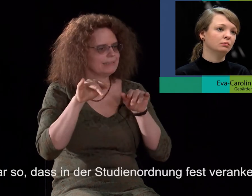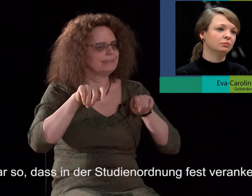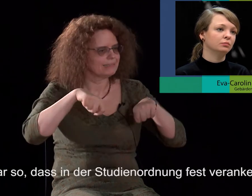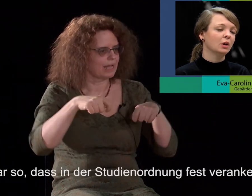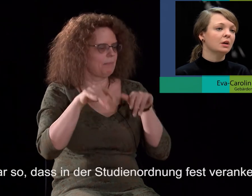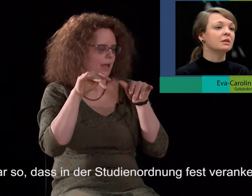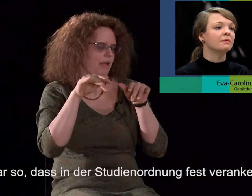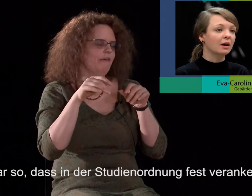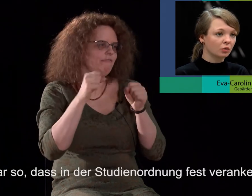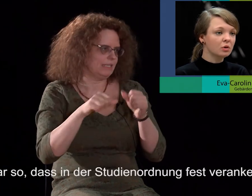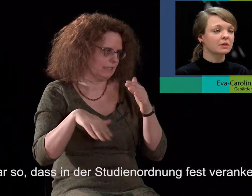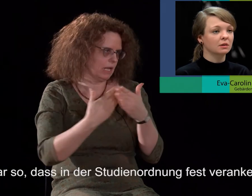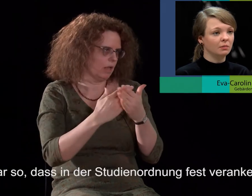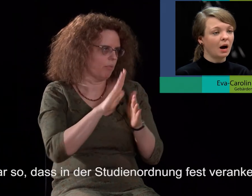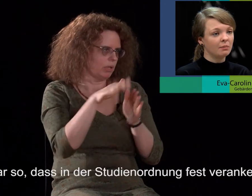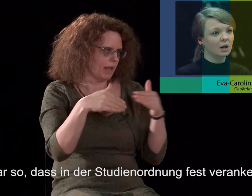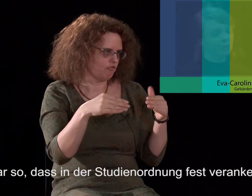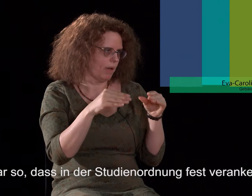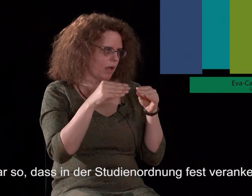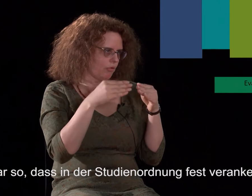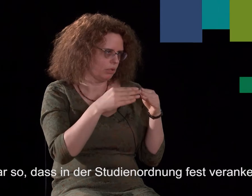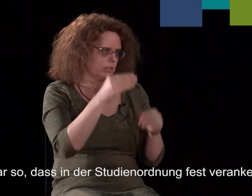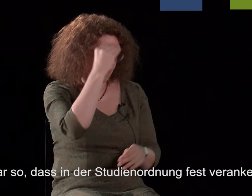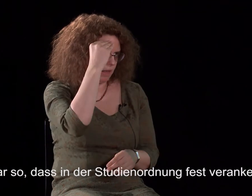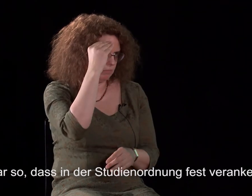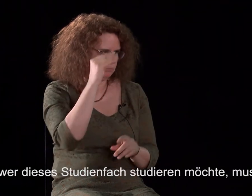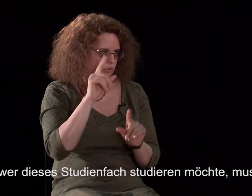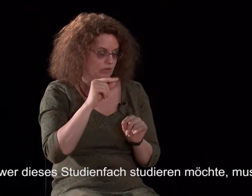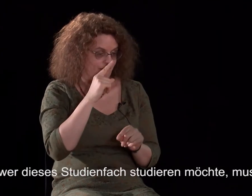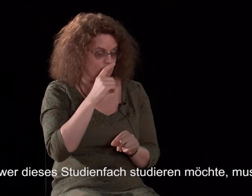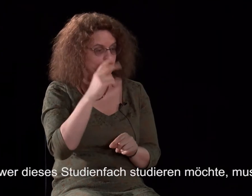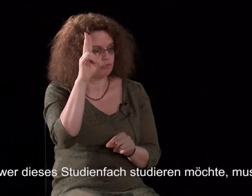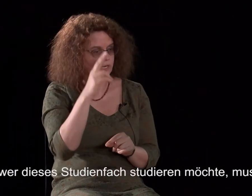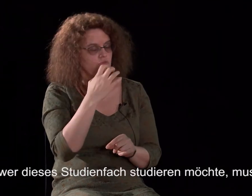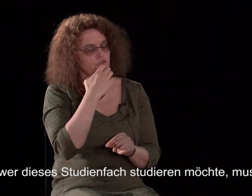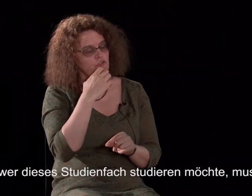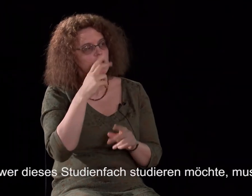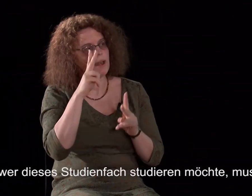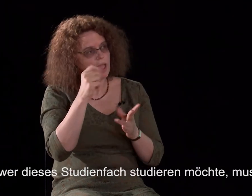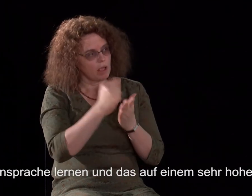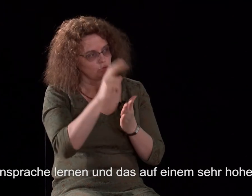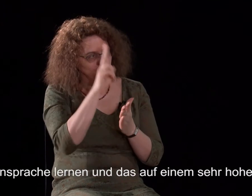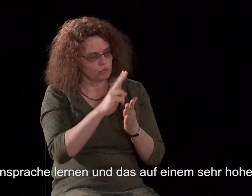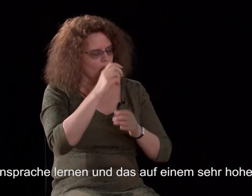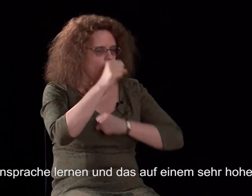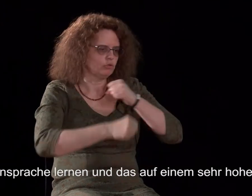Also es war so, dass im Rahmenlehrplan fest verankert war, wer dieses Studienfach studieren möchte, muss Gebärdensprache lernen